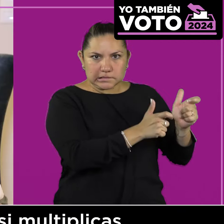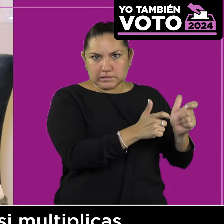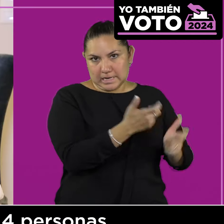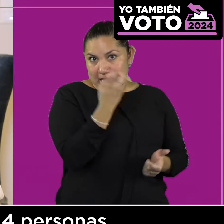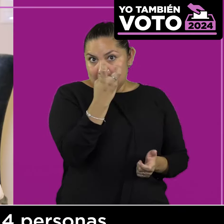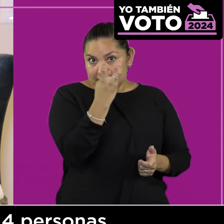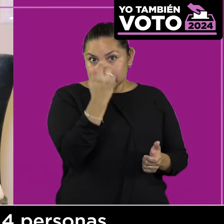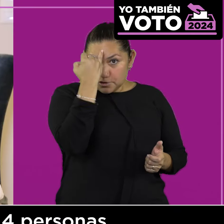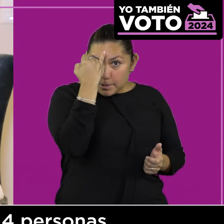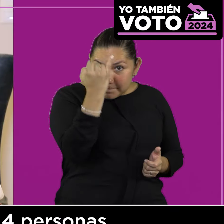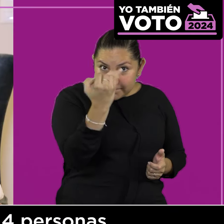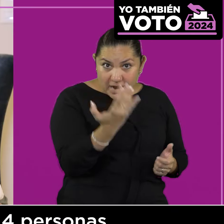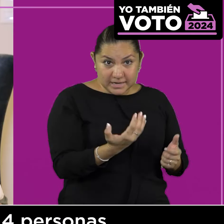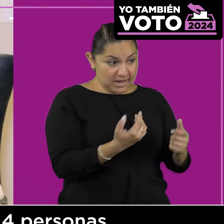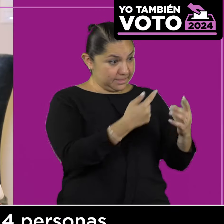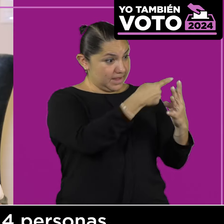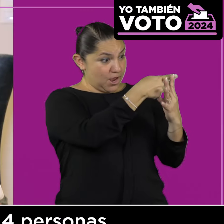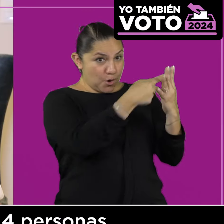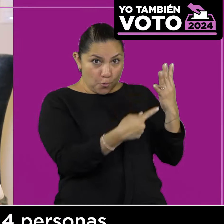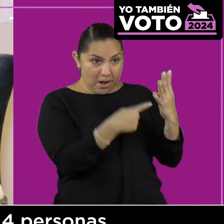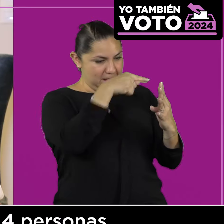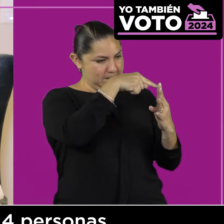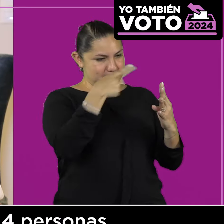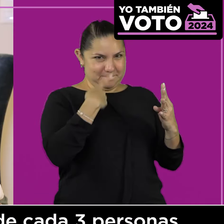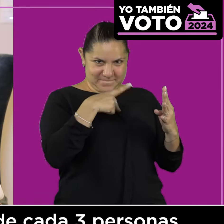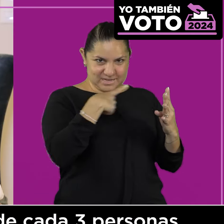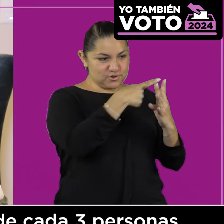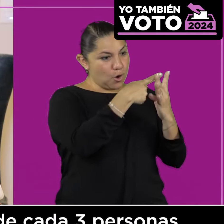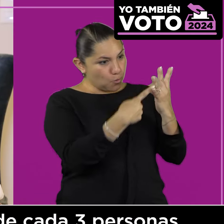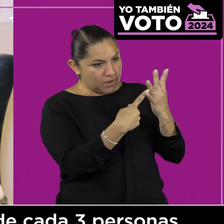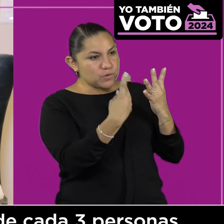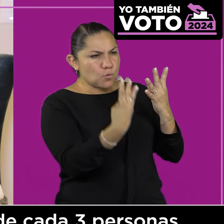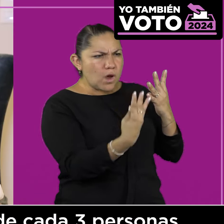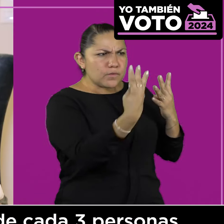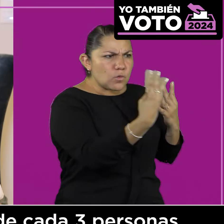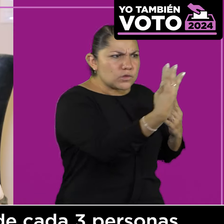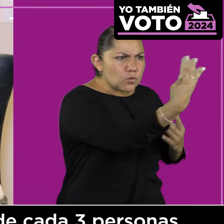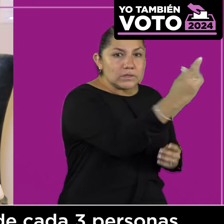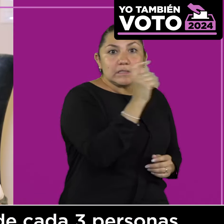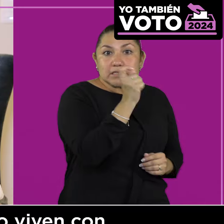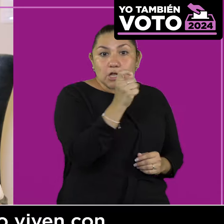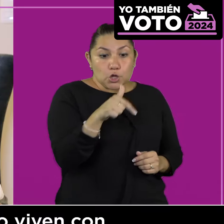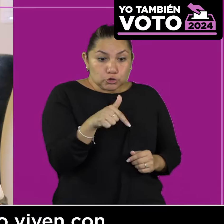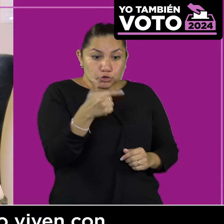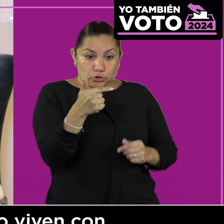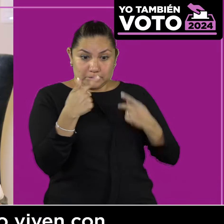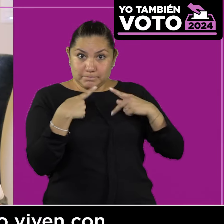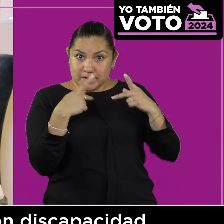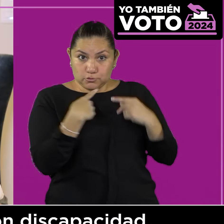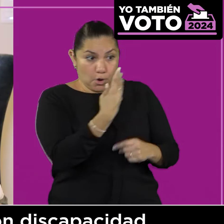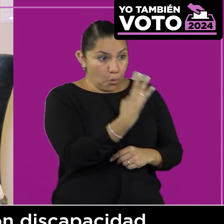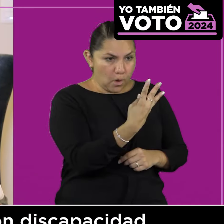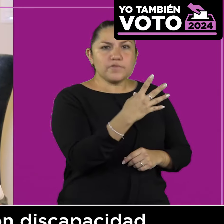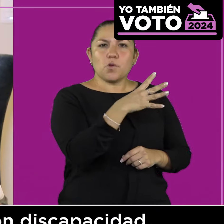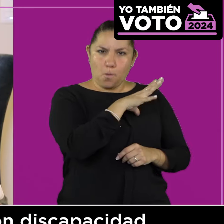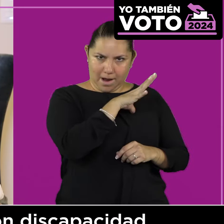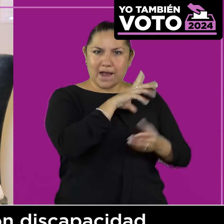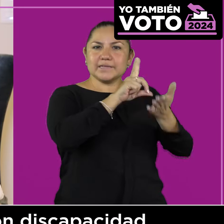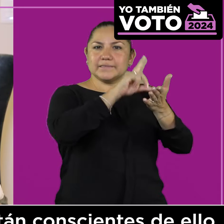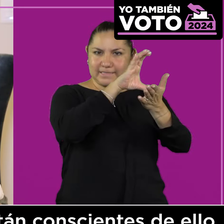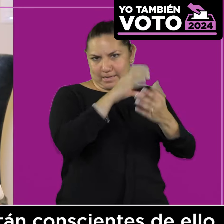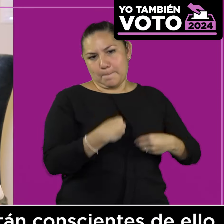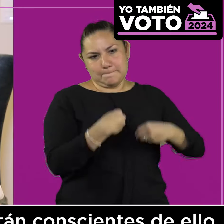si multiplicas esos cuatro por cuatro personas Resulta ser que dos de cada tres personas en Tabasco viven con una persona con